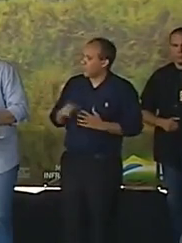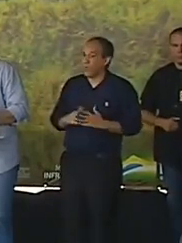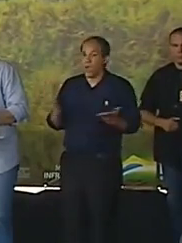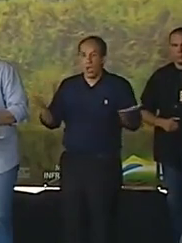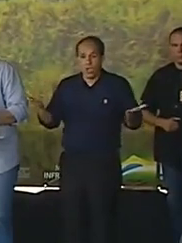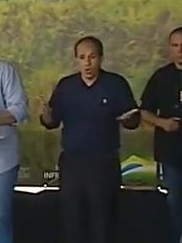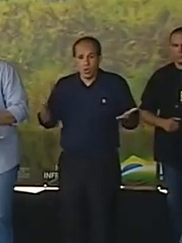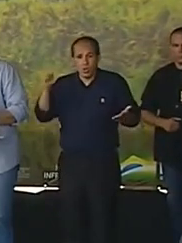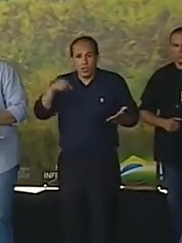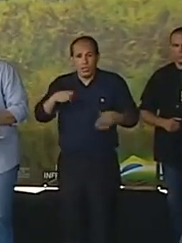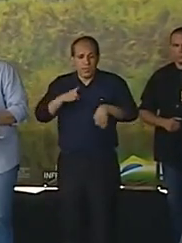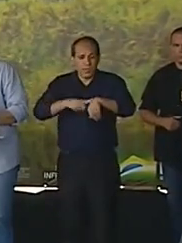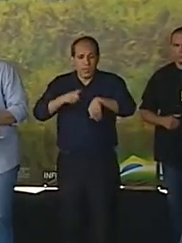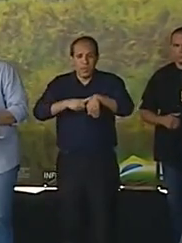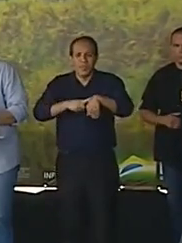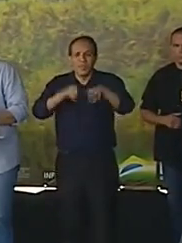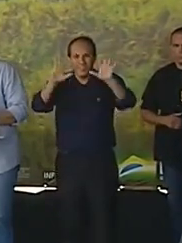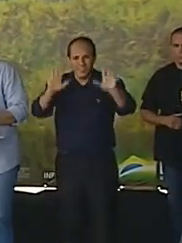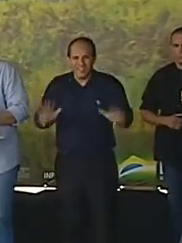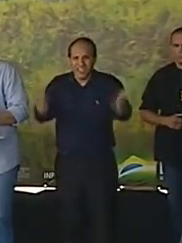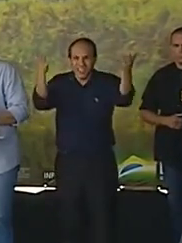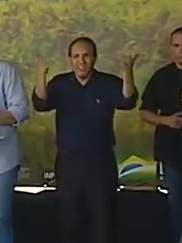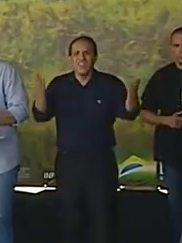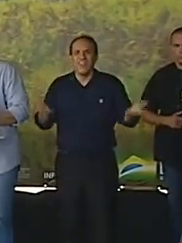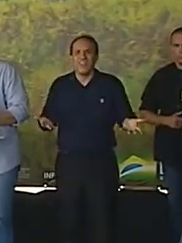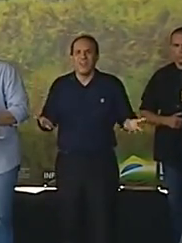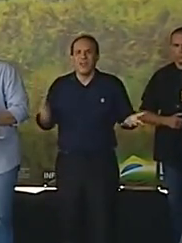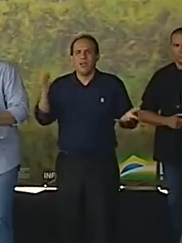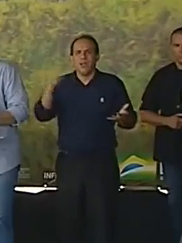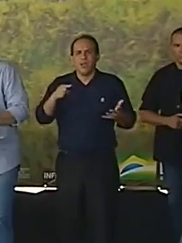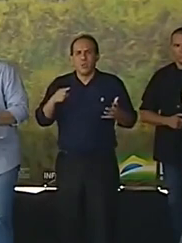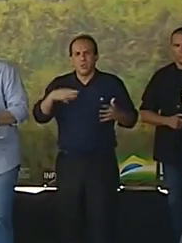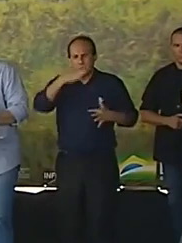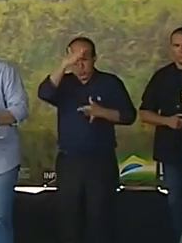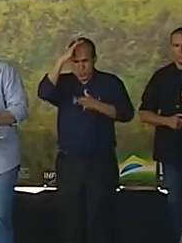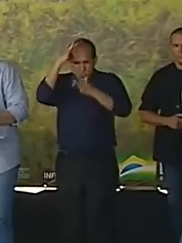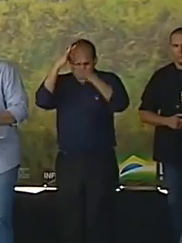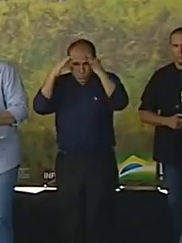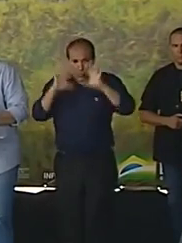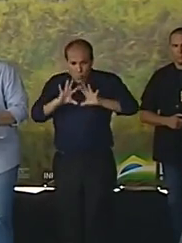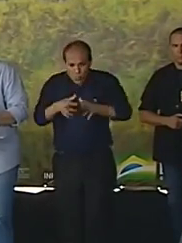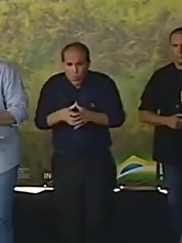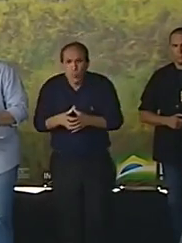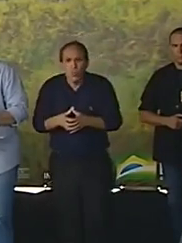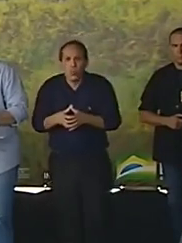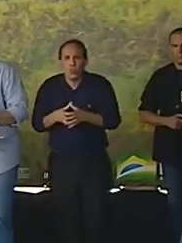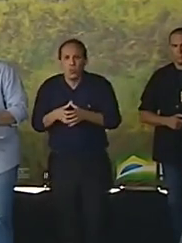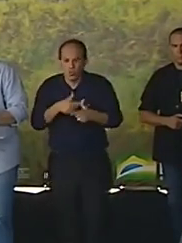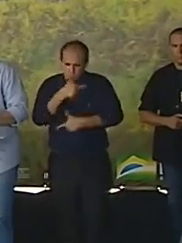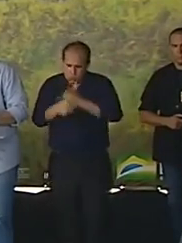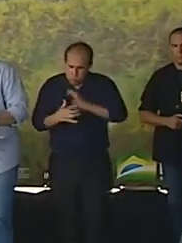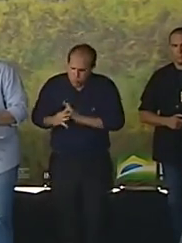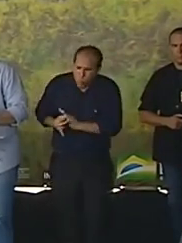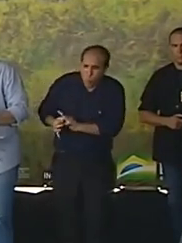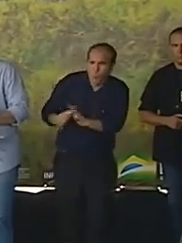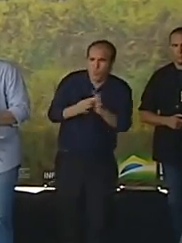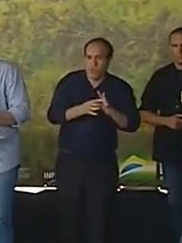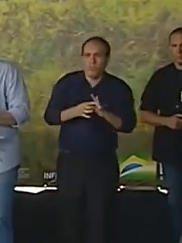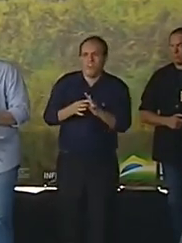Hoje é o momento de celebrar que é um esforço coletivo, é um trabalho de união que